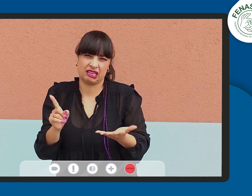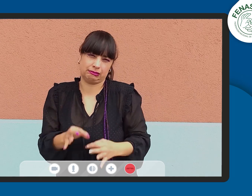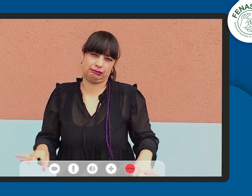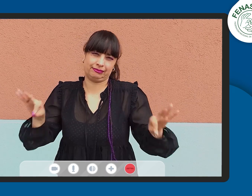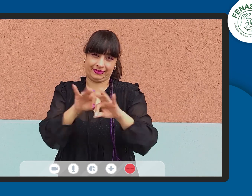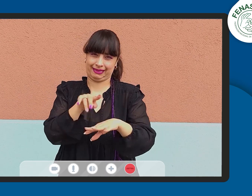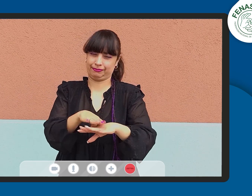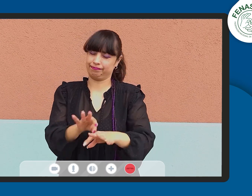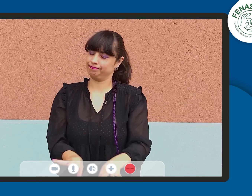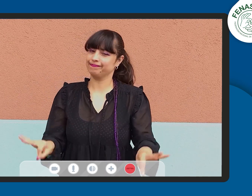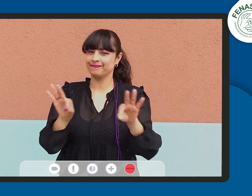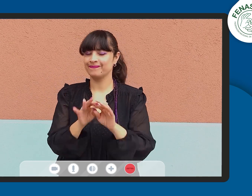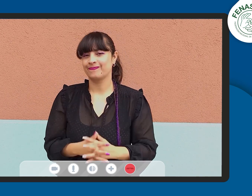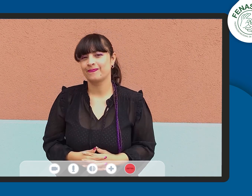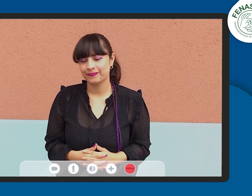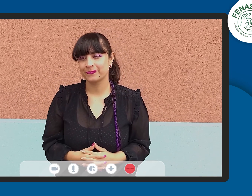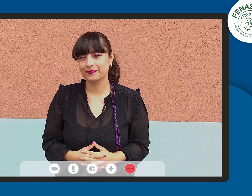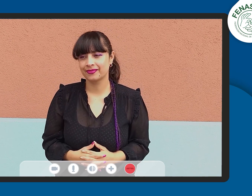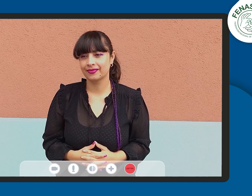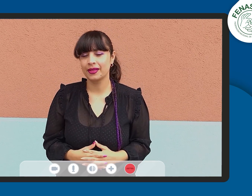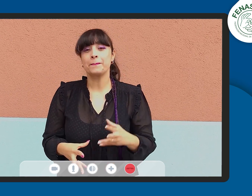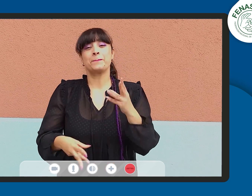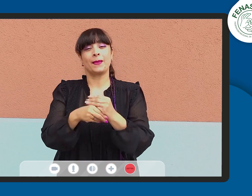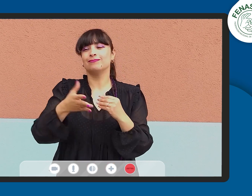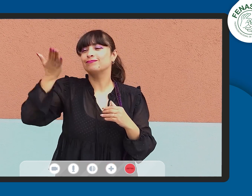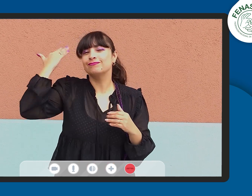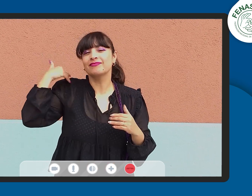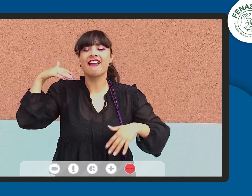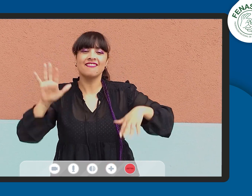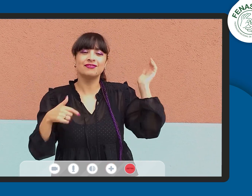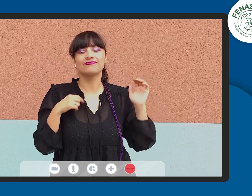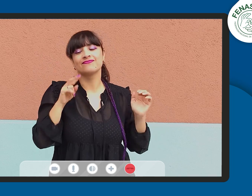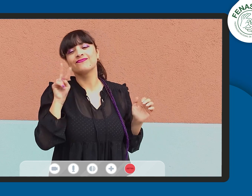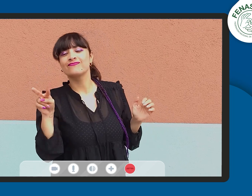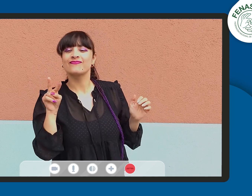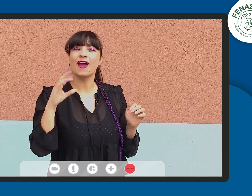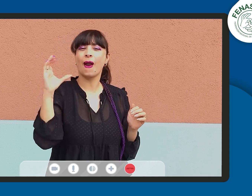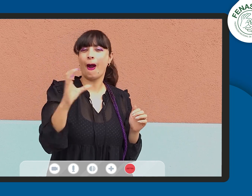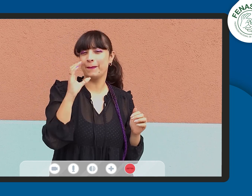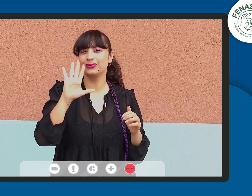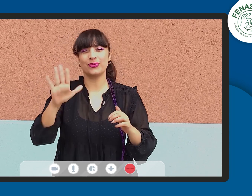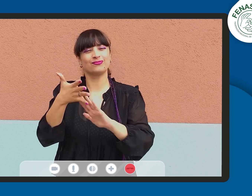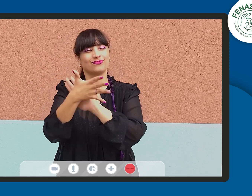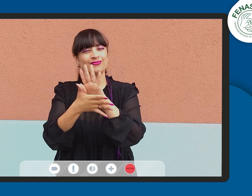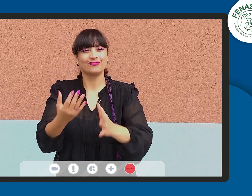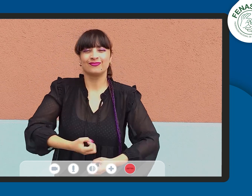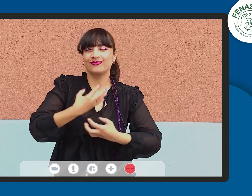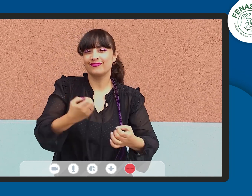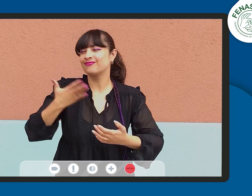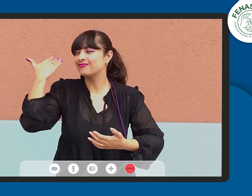otros criterios. Eso es muy importante. A veces he visto en Colombia en diferentes actividades, programas de expresiones en